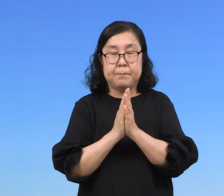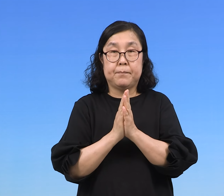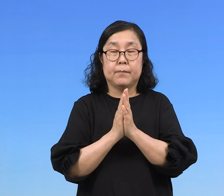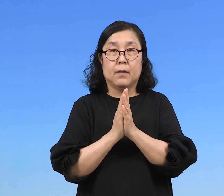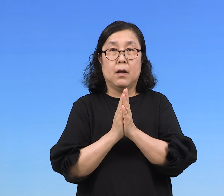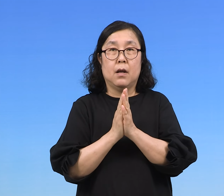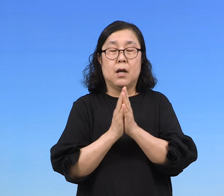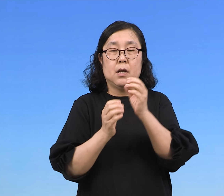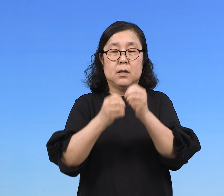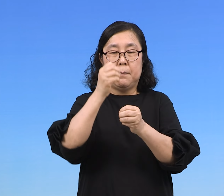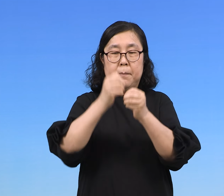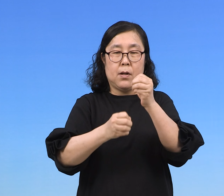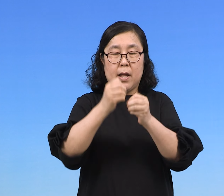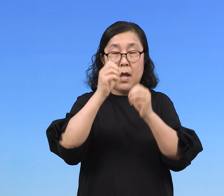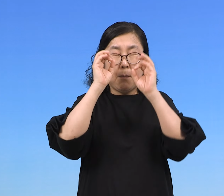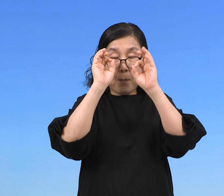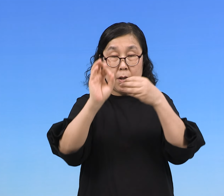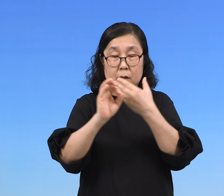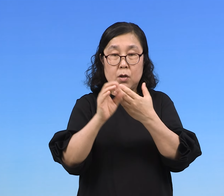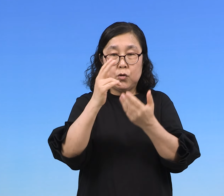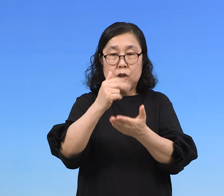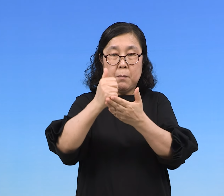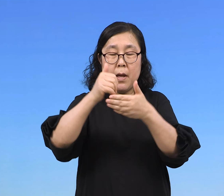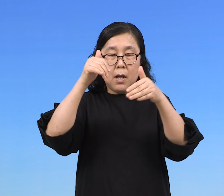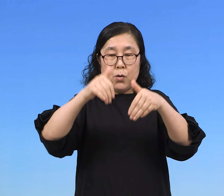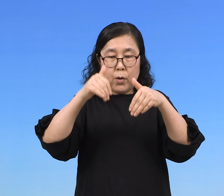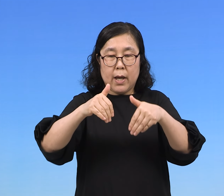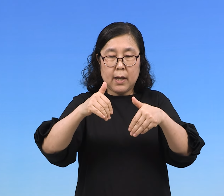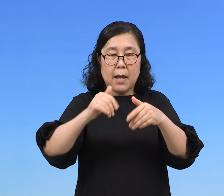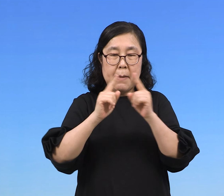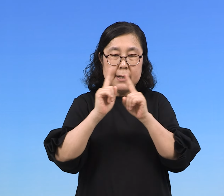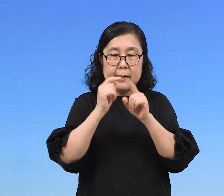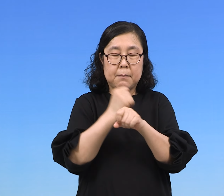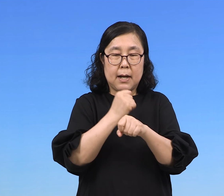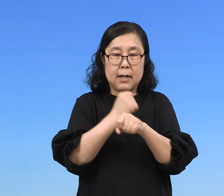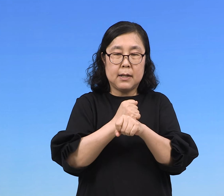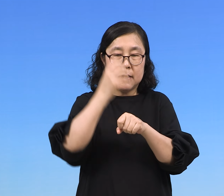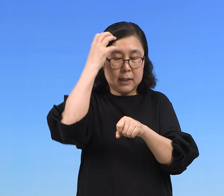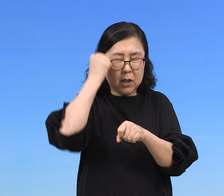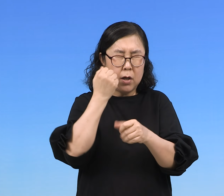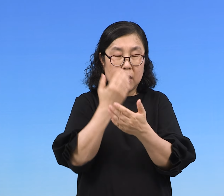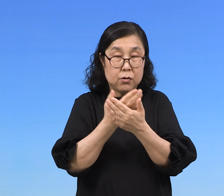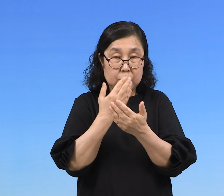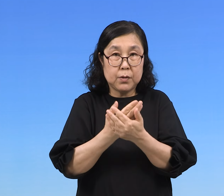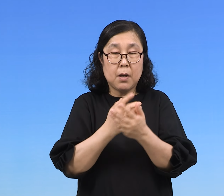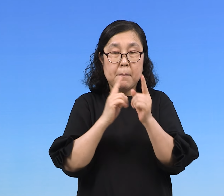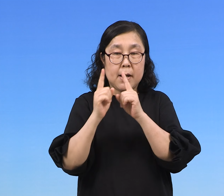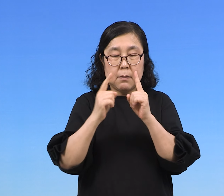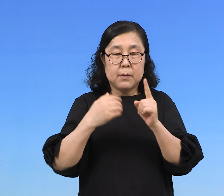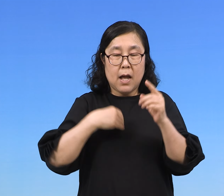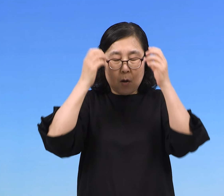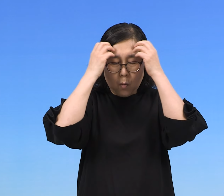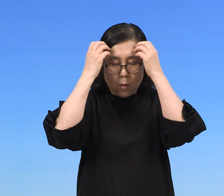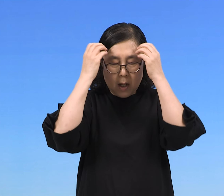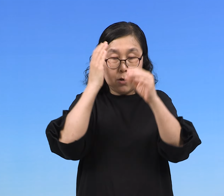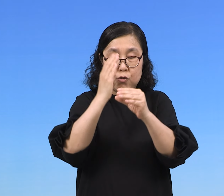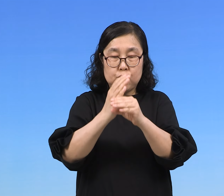주의 종에게 하신 말씀을 기억하소서. 주께서 내게 소망을 가지게 하셨나이다. 이 말씀은 나의 고난